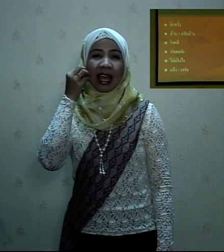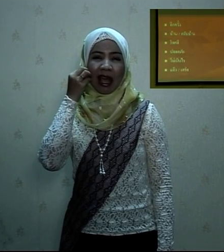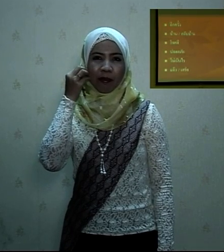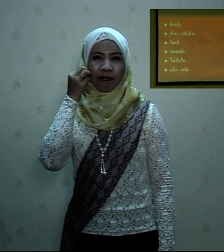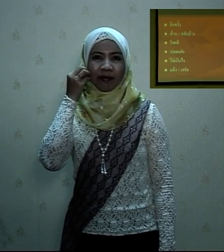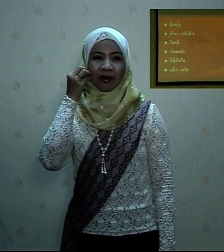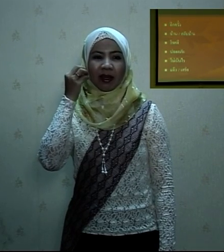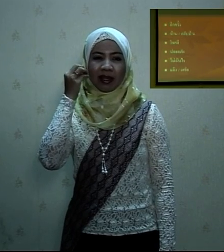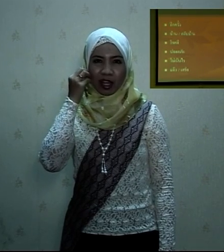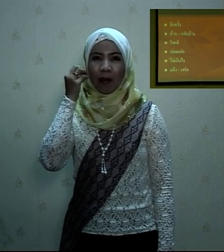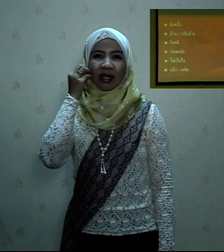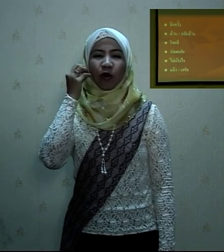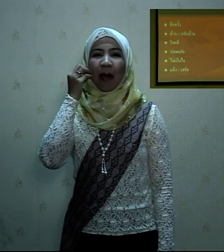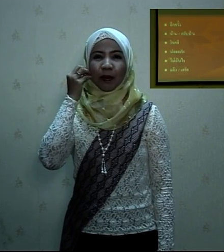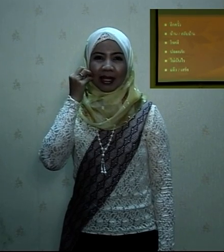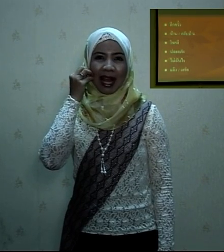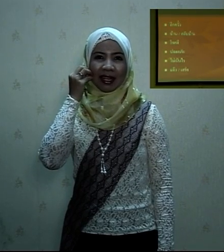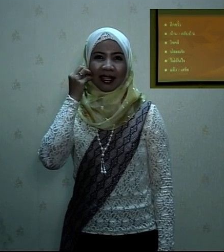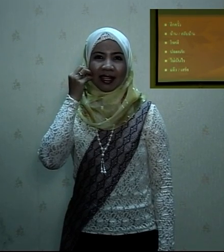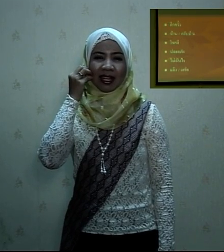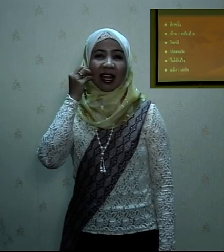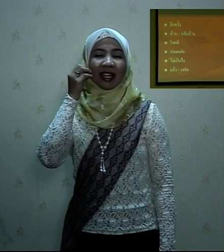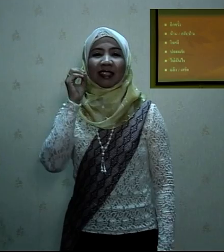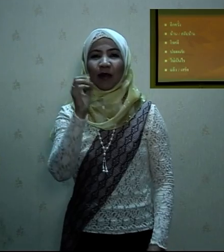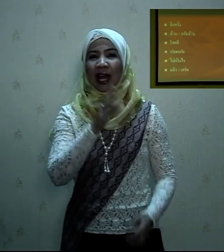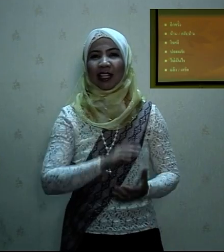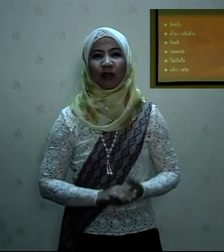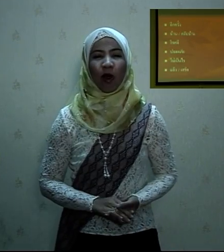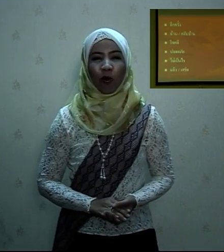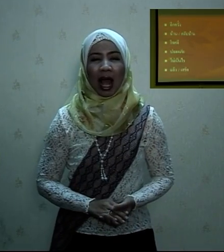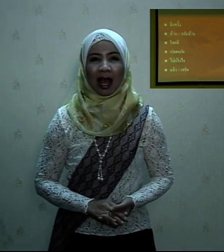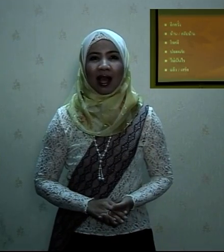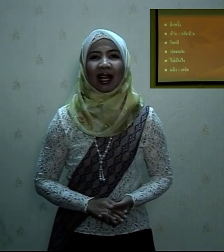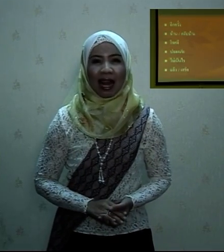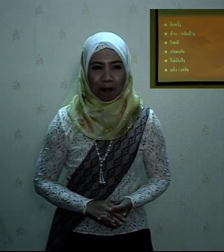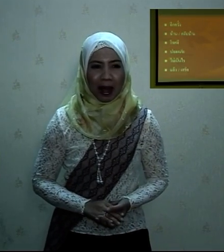แก้มนี่ก็หมายถึงว่าบ้านเหมือนกันแต่เวลาที่เราจะบอกว่ากลับบ้าน